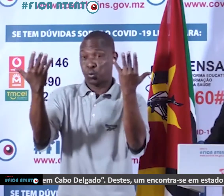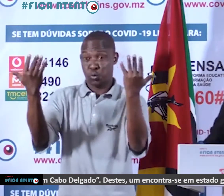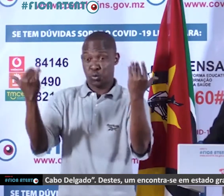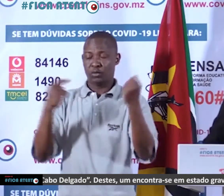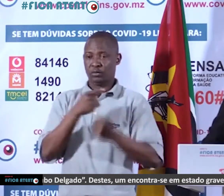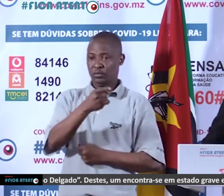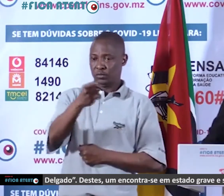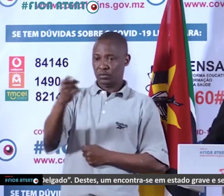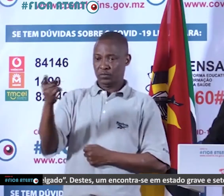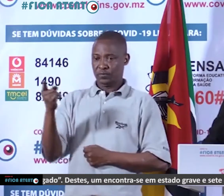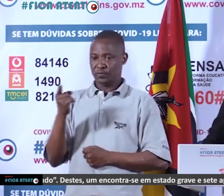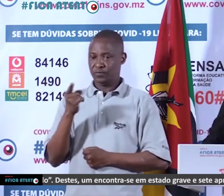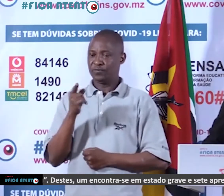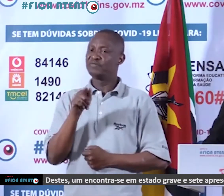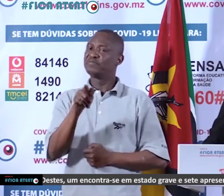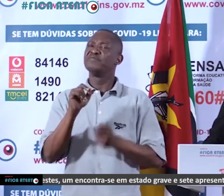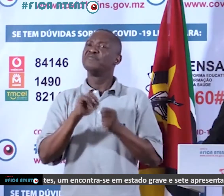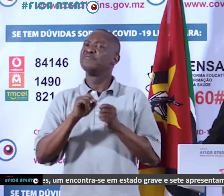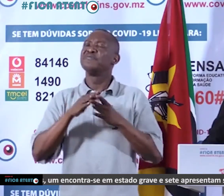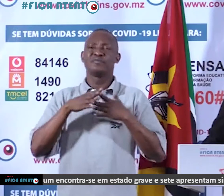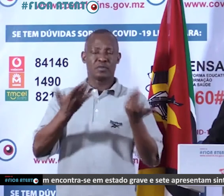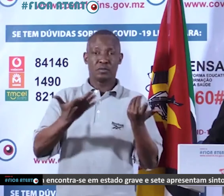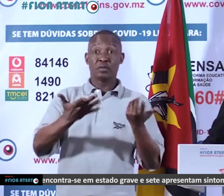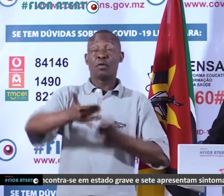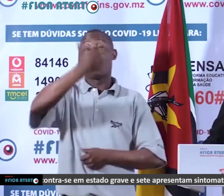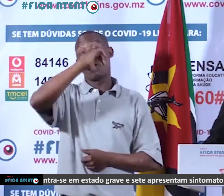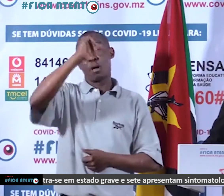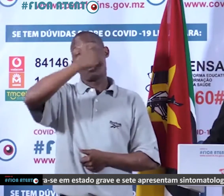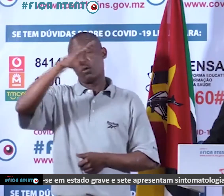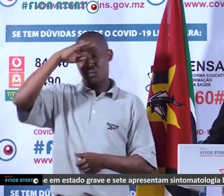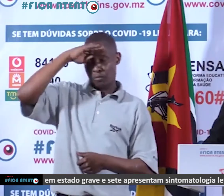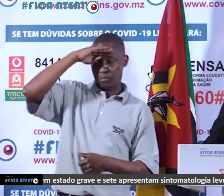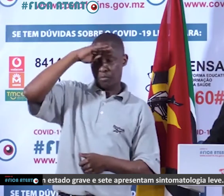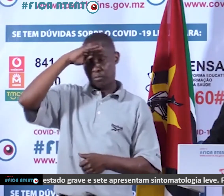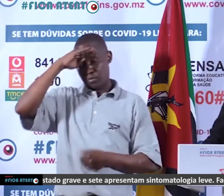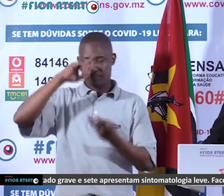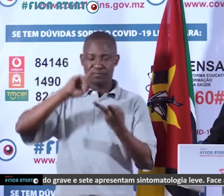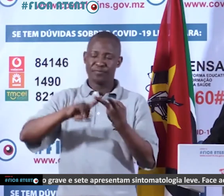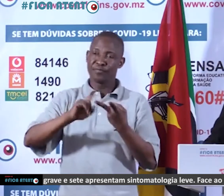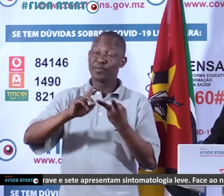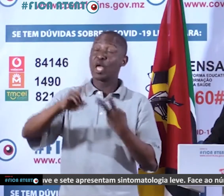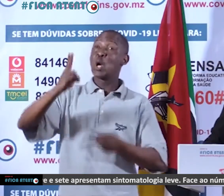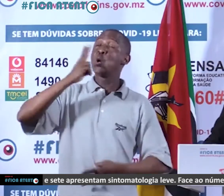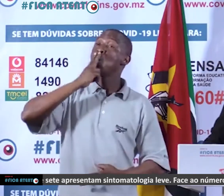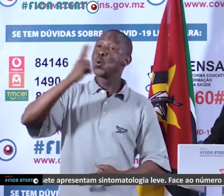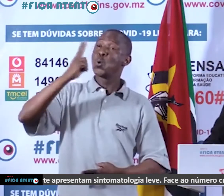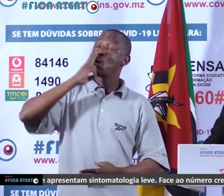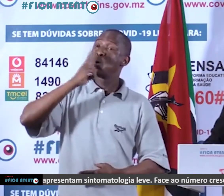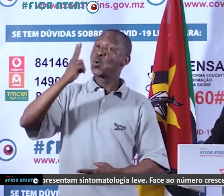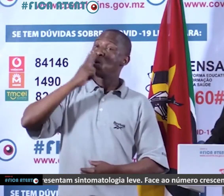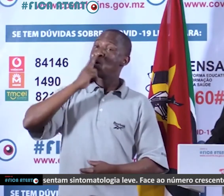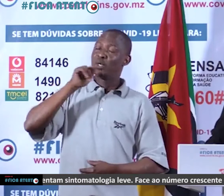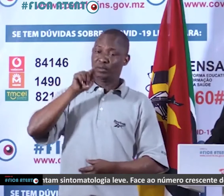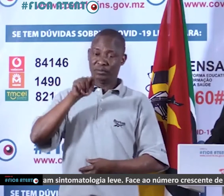recorrerem ao consumo de bebidas alcoólicas e também ao tabaco para